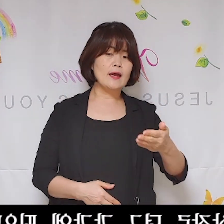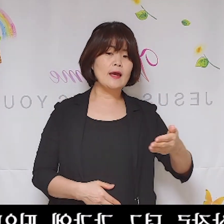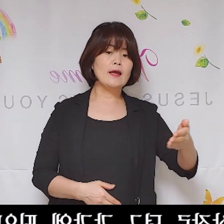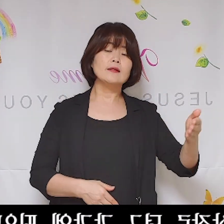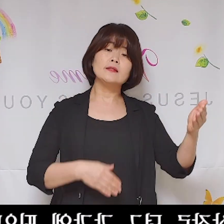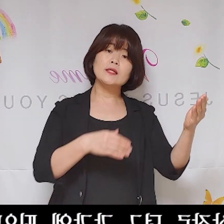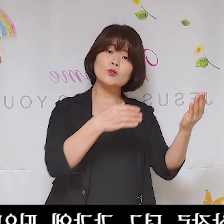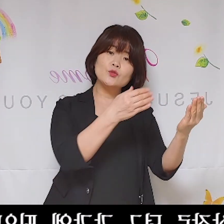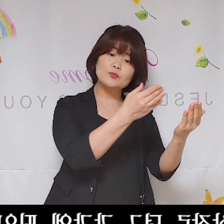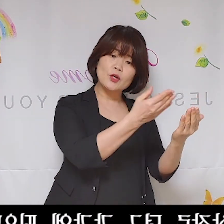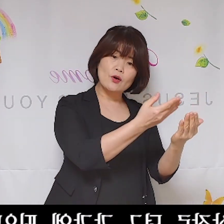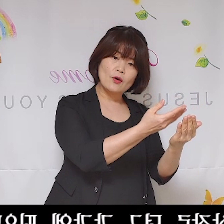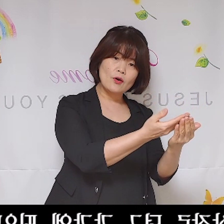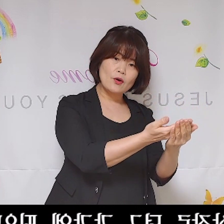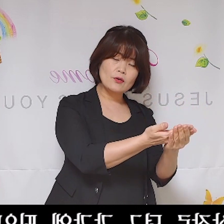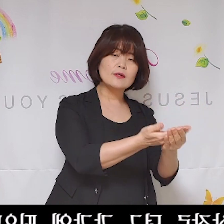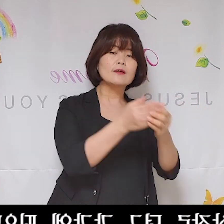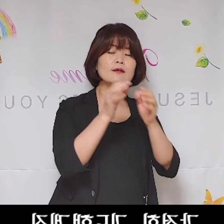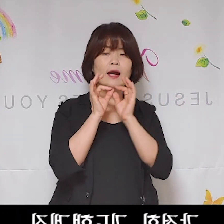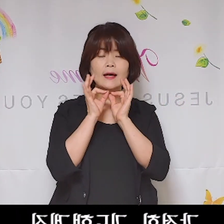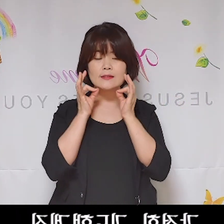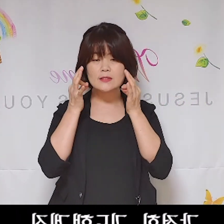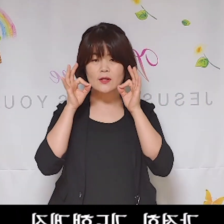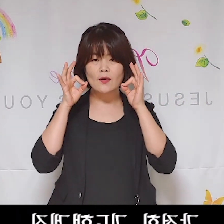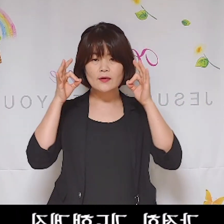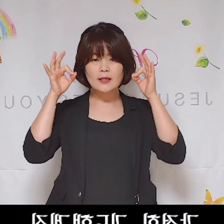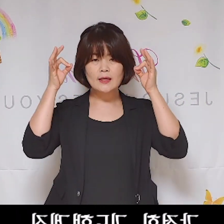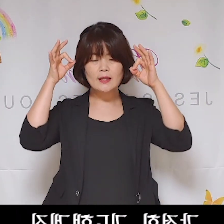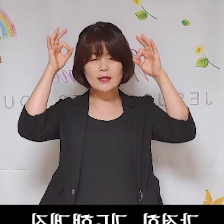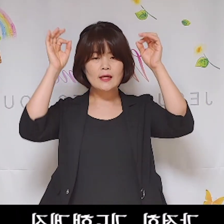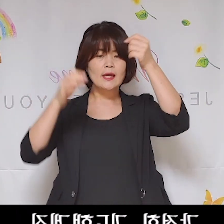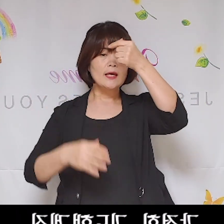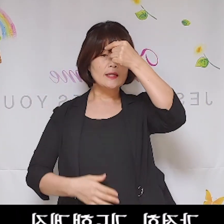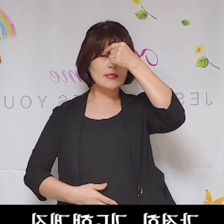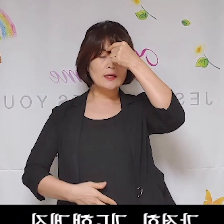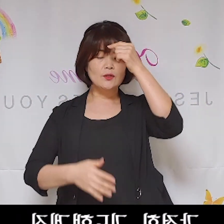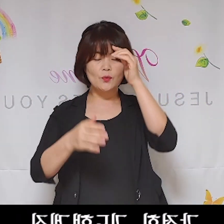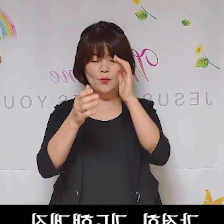강가에 띄우며 간절히